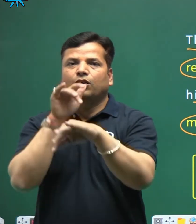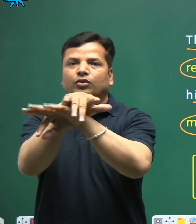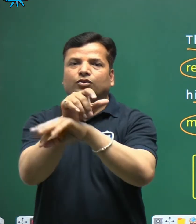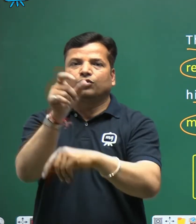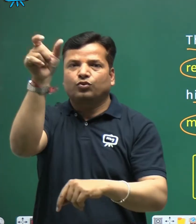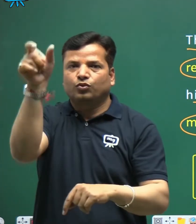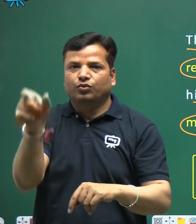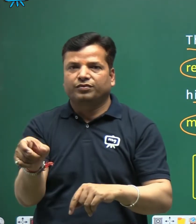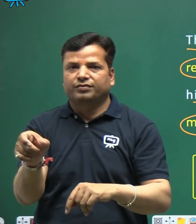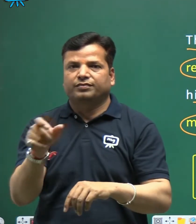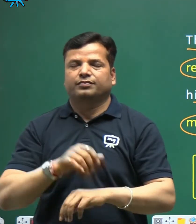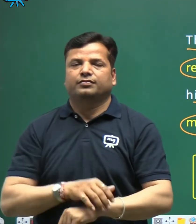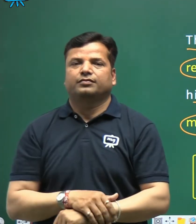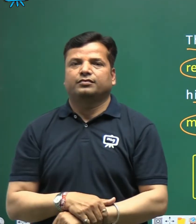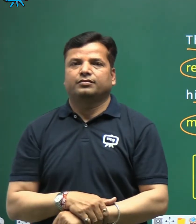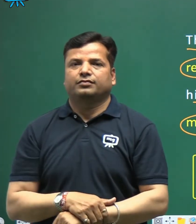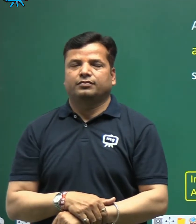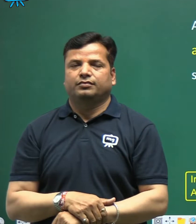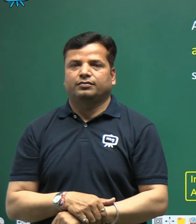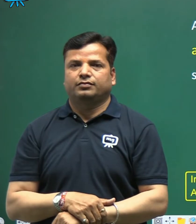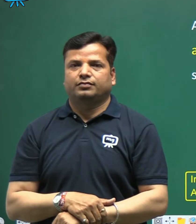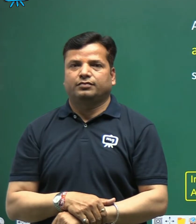दूत.